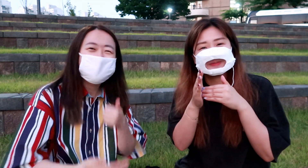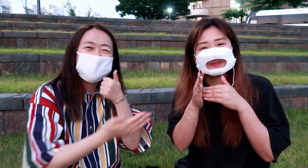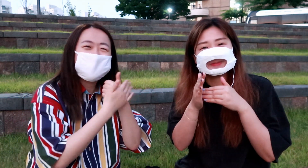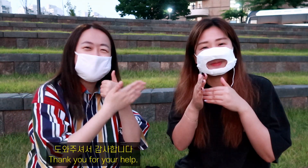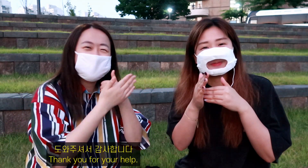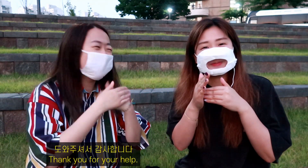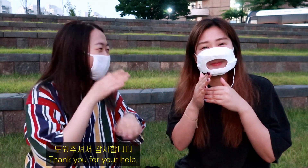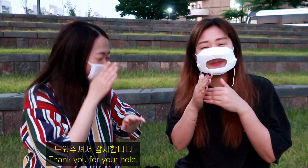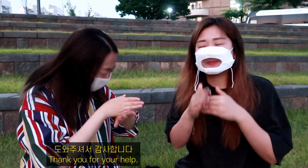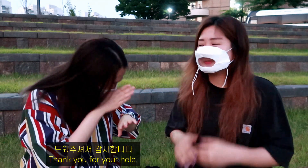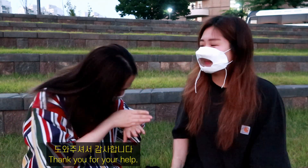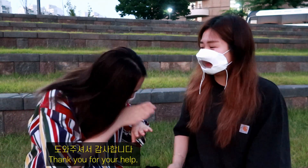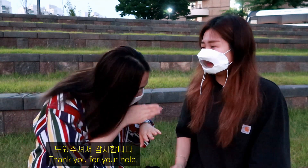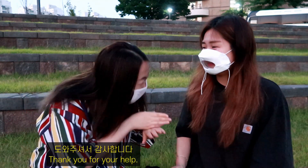끝! 도와주셔서 감사합니다.